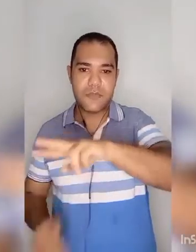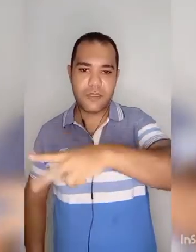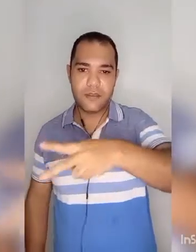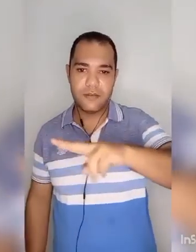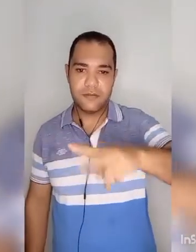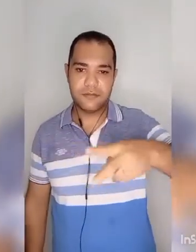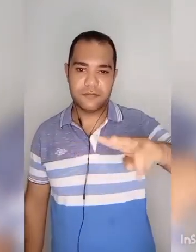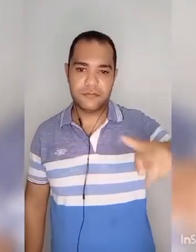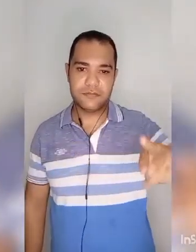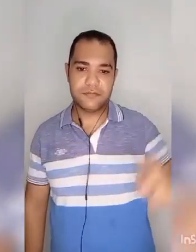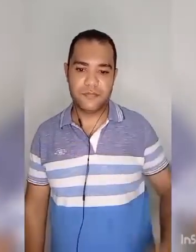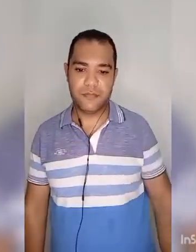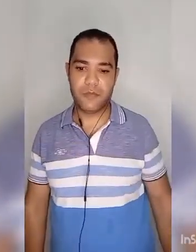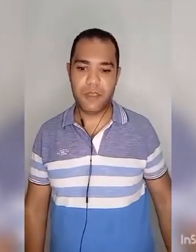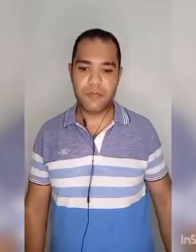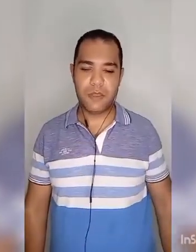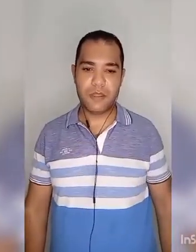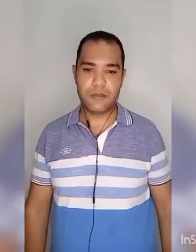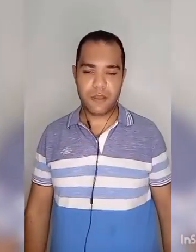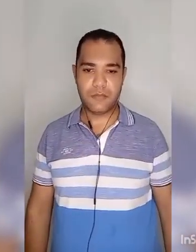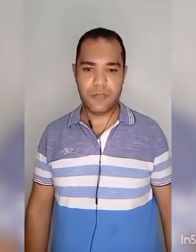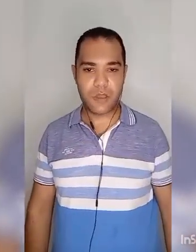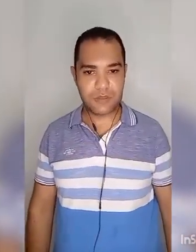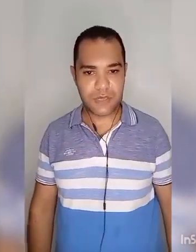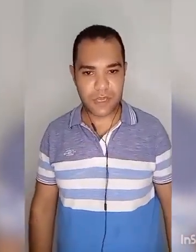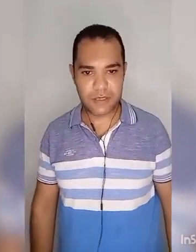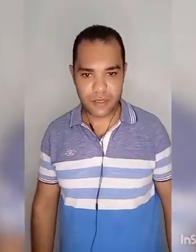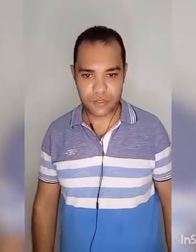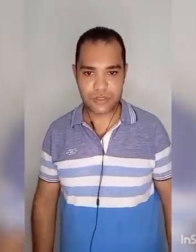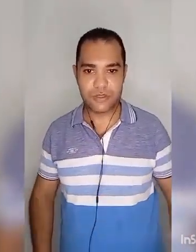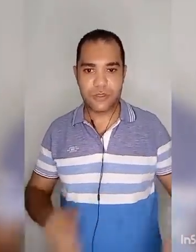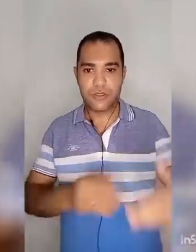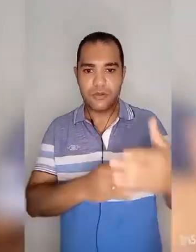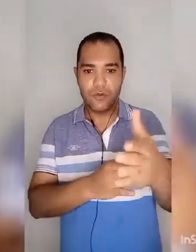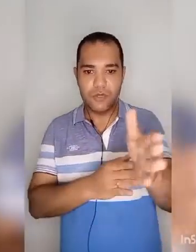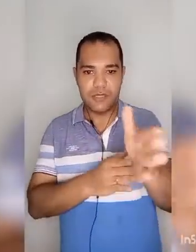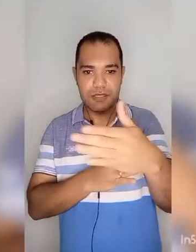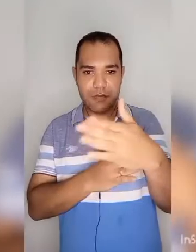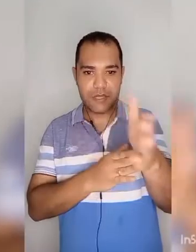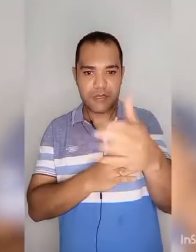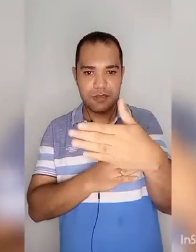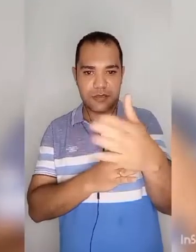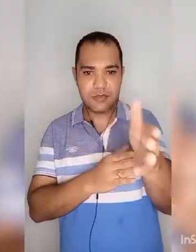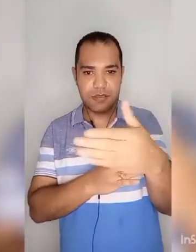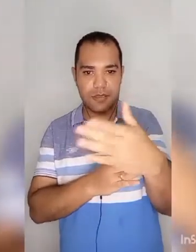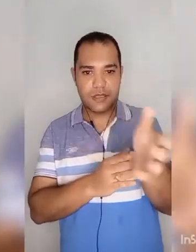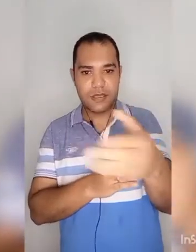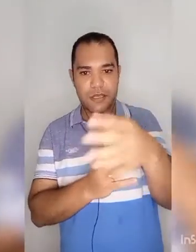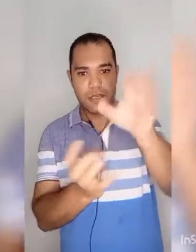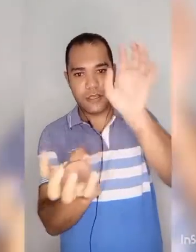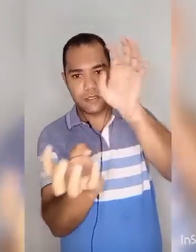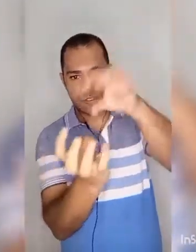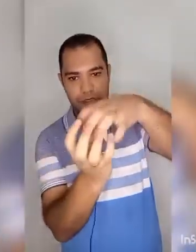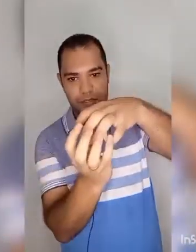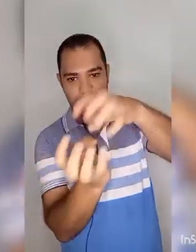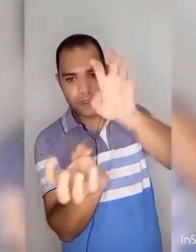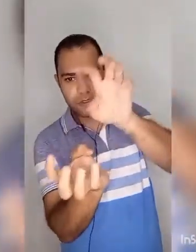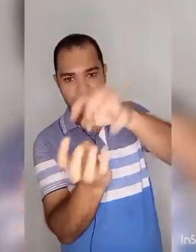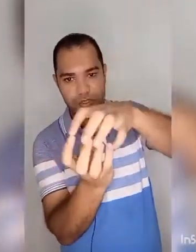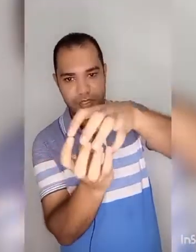اسماك. تمام. طيب ناخد سمكة القرش، نقول سمكة القرش. فاكرين الاشارة دي اللي عملناها